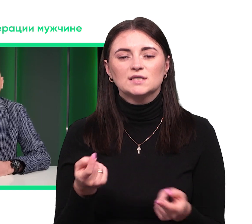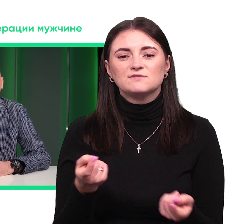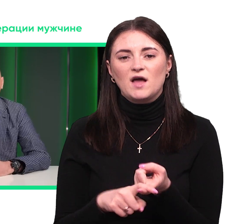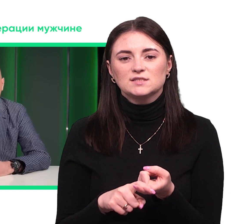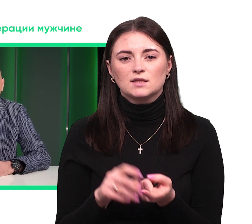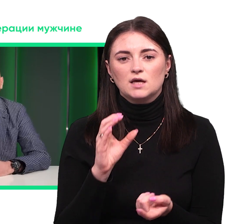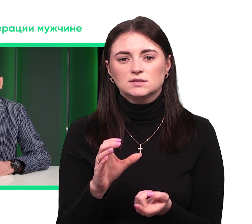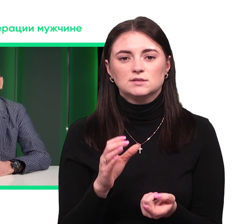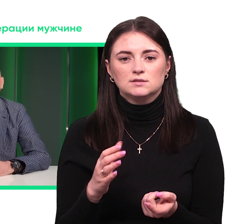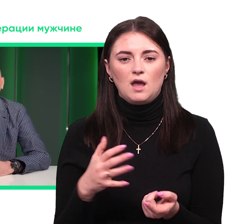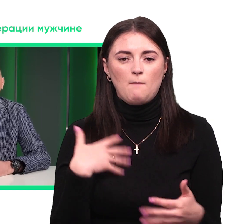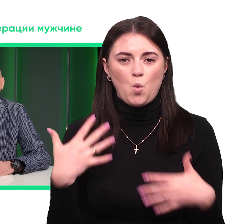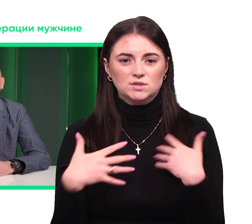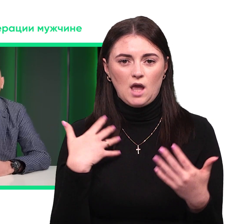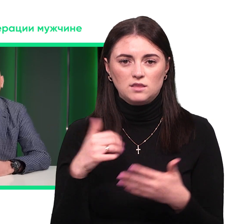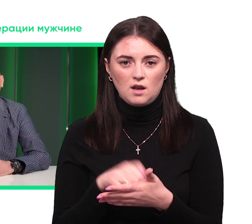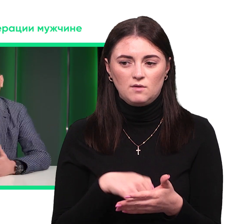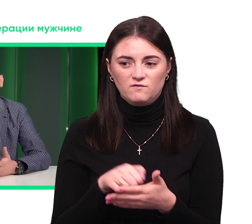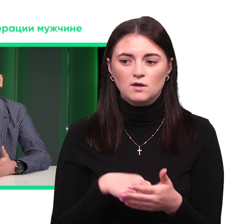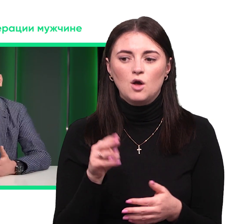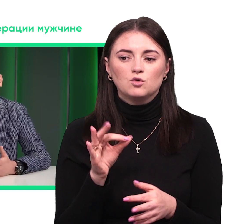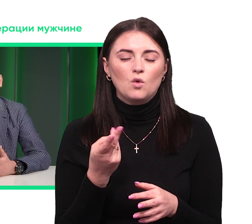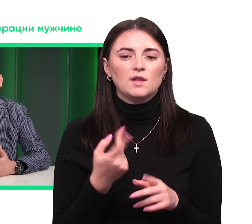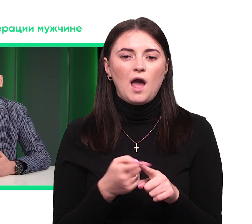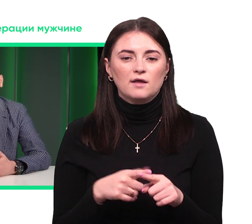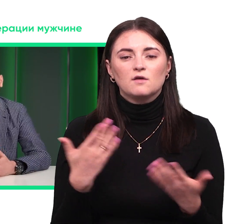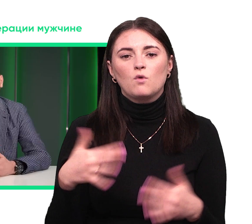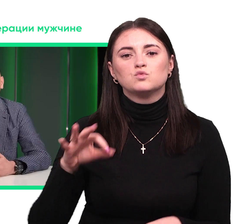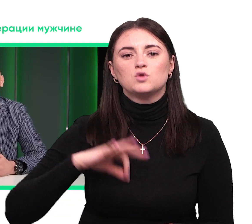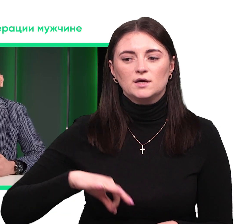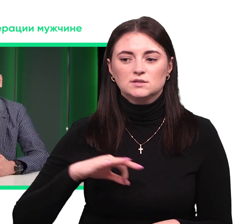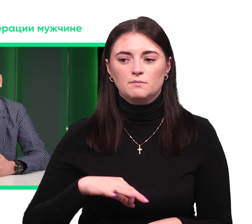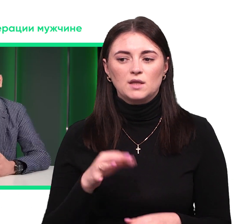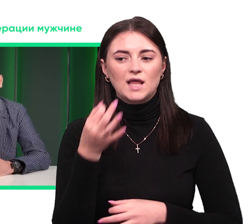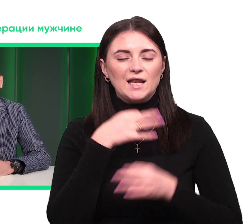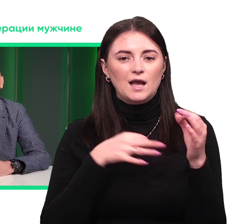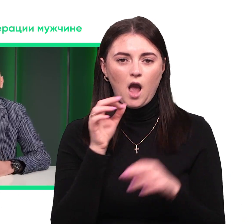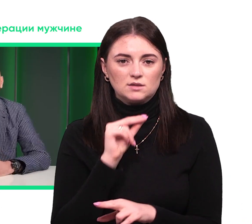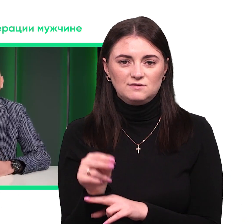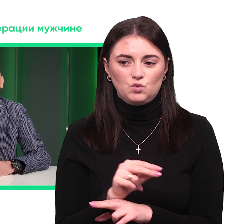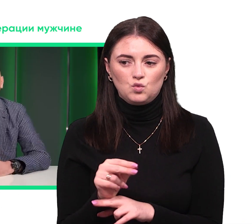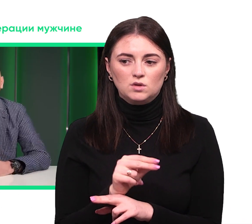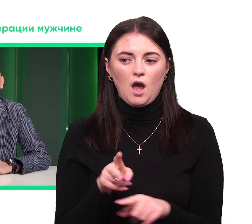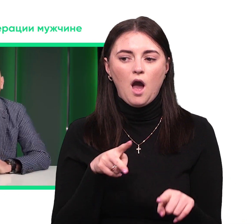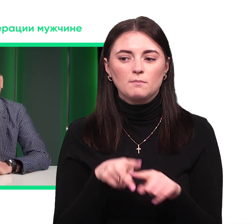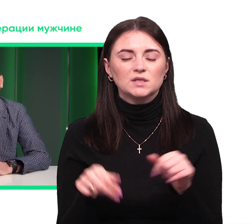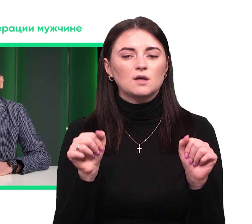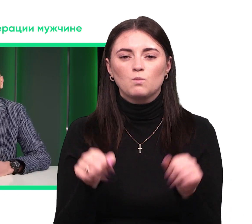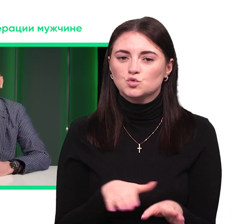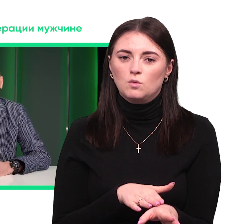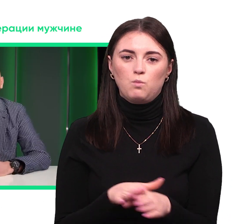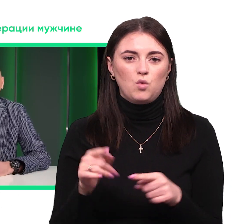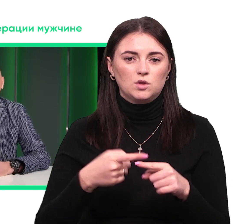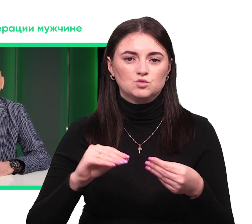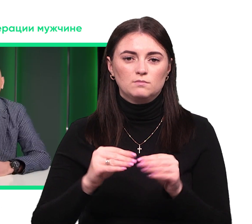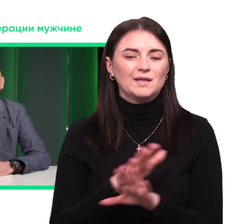связана с эмоциональным фактором, то для этого мы уже используем лекарственную терапию. Обрезание может полностью эту